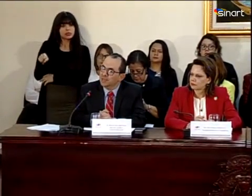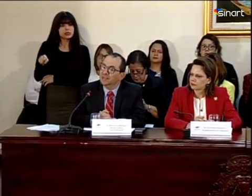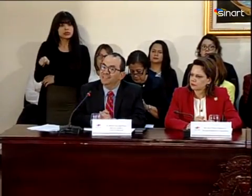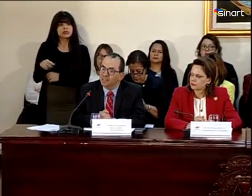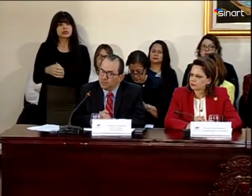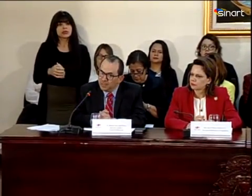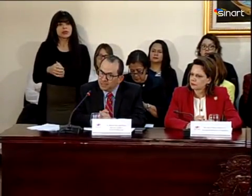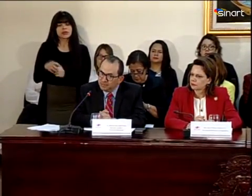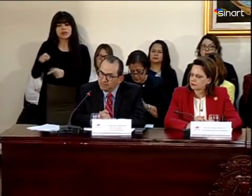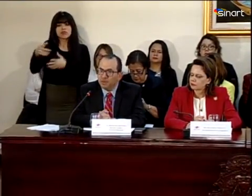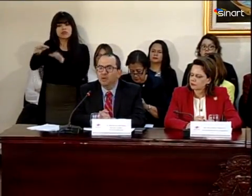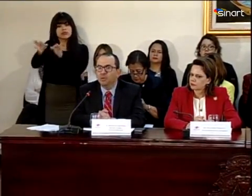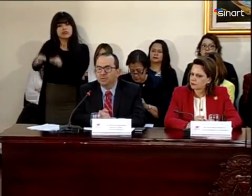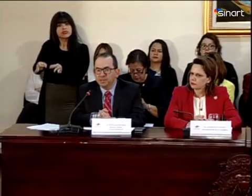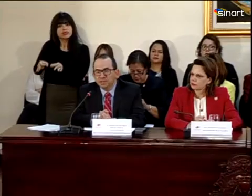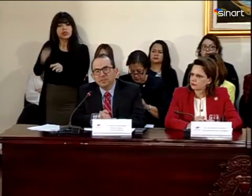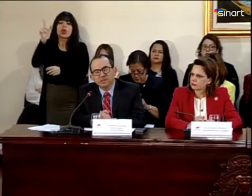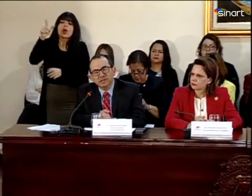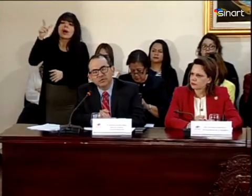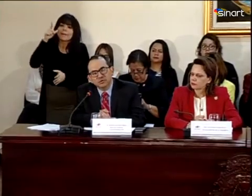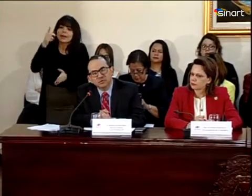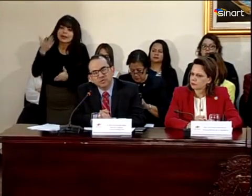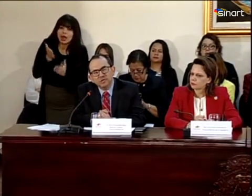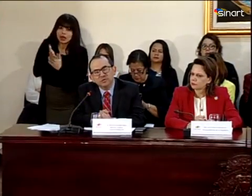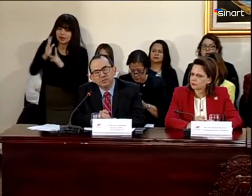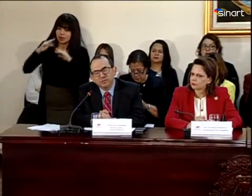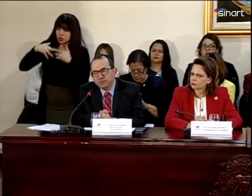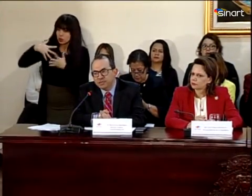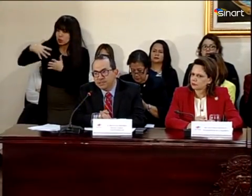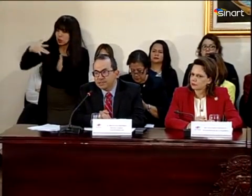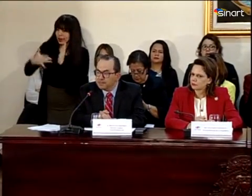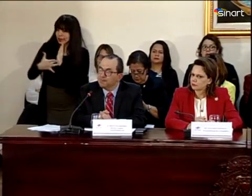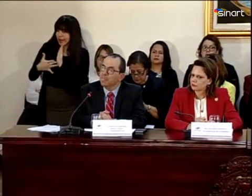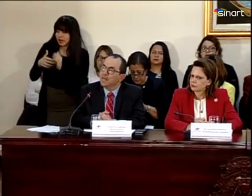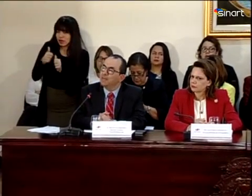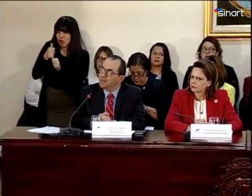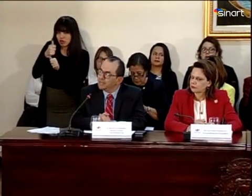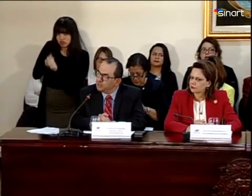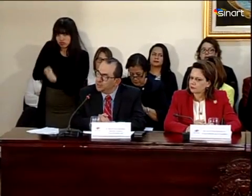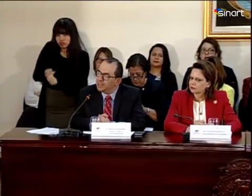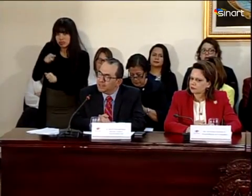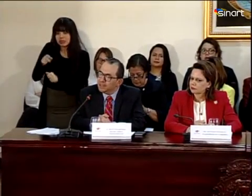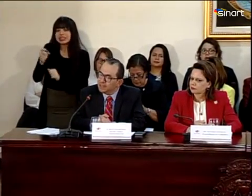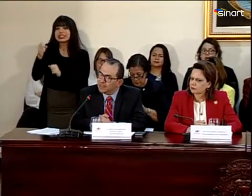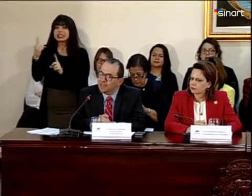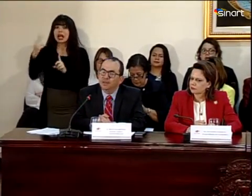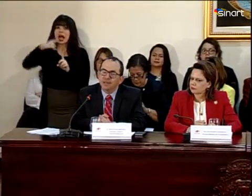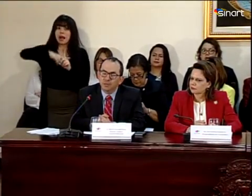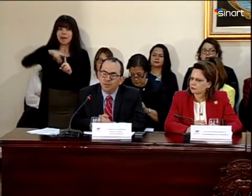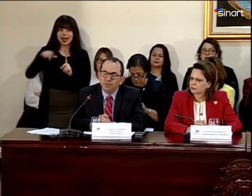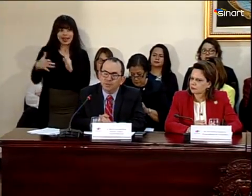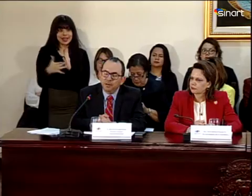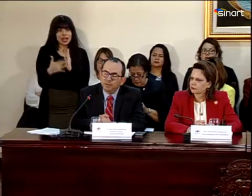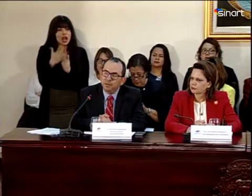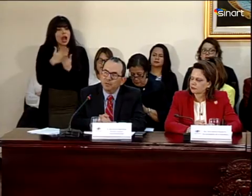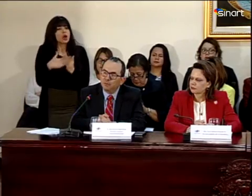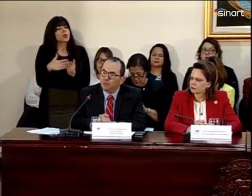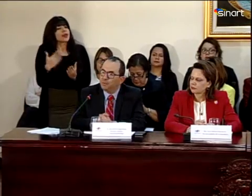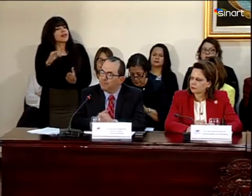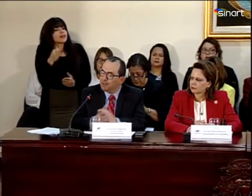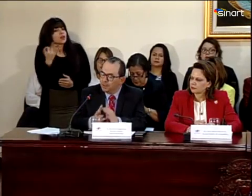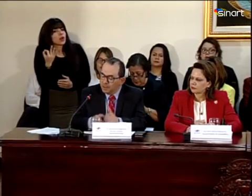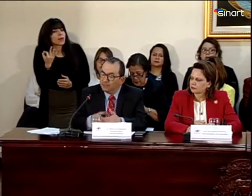Social determina, obviamente mediante los estudios técnicos correspondientes, que la aplicación de la técnica de